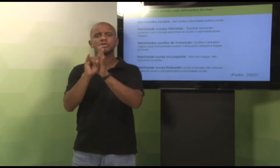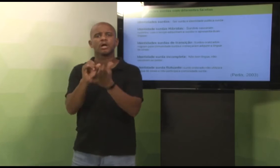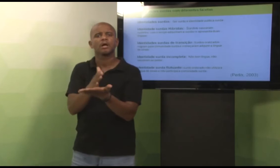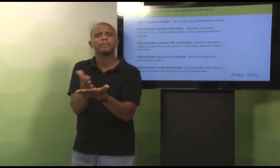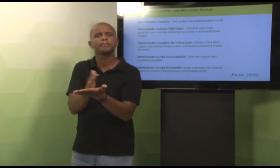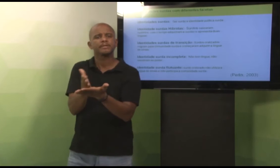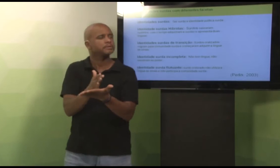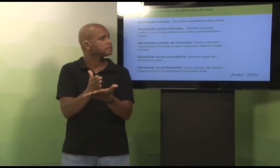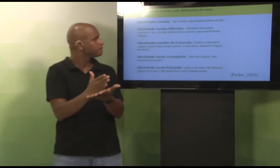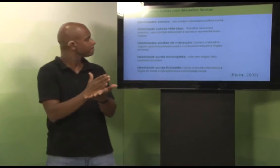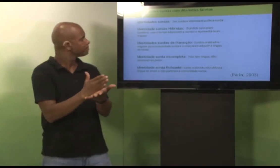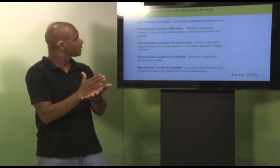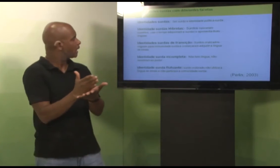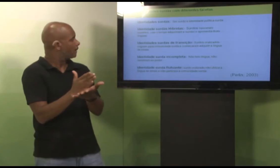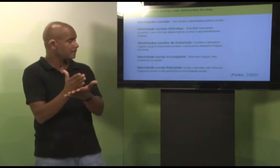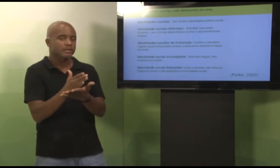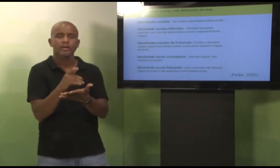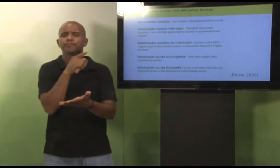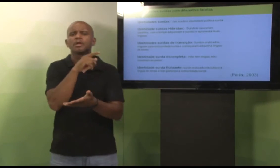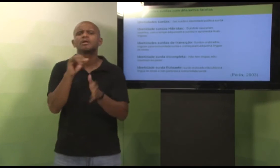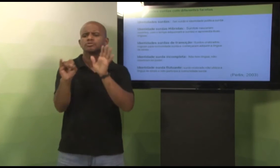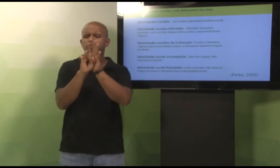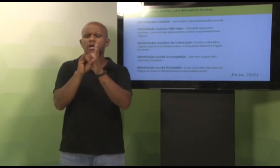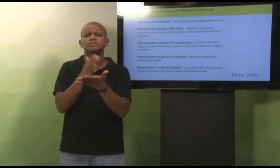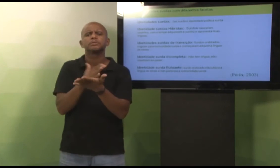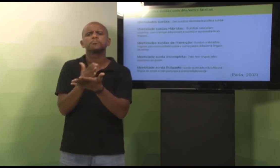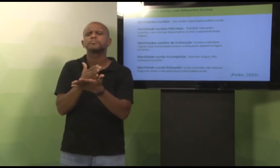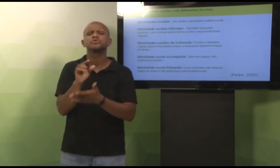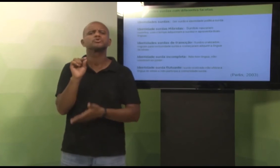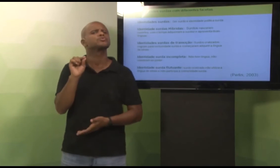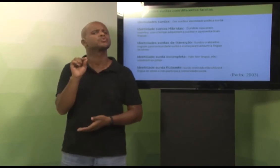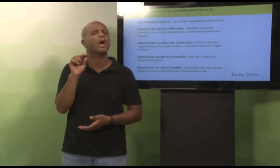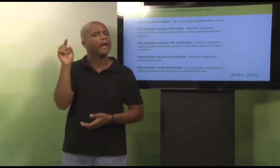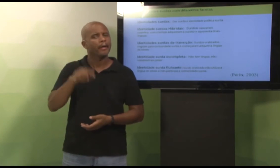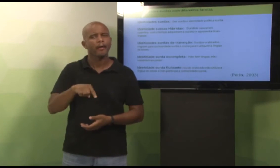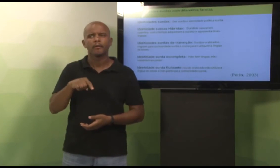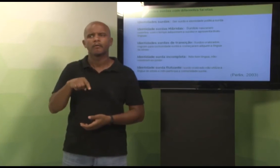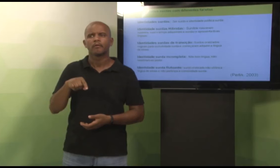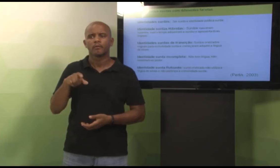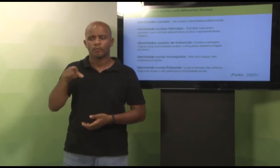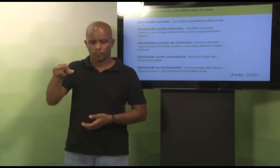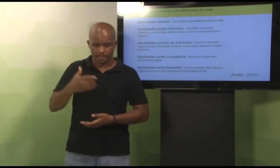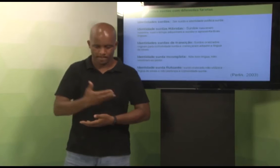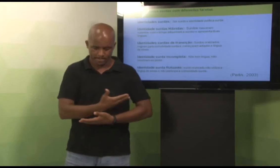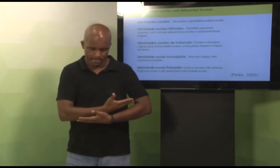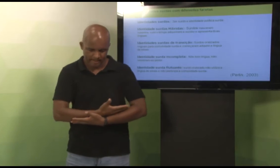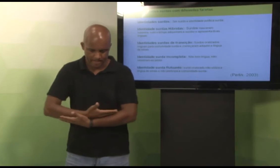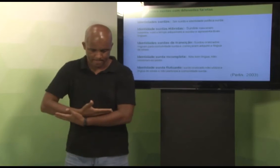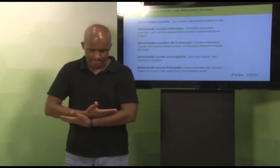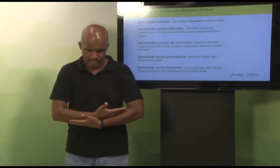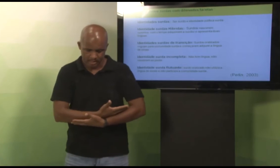Há também a identidade híbrida, De acordo com essa